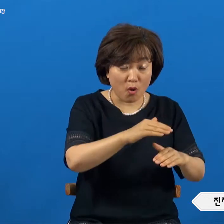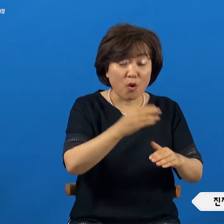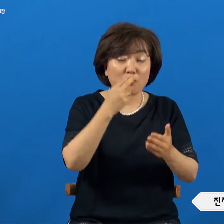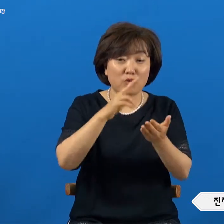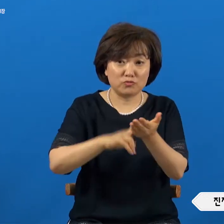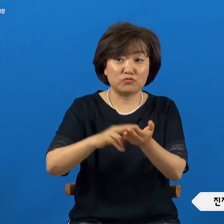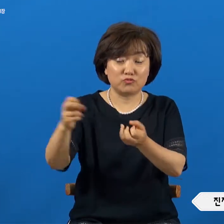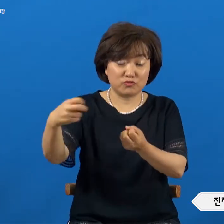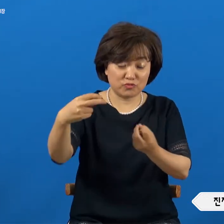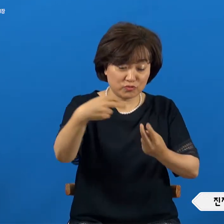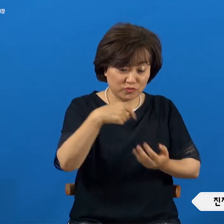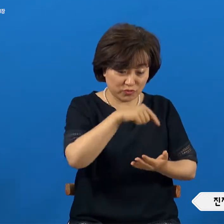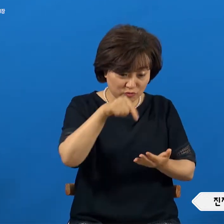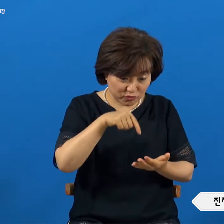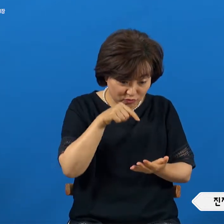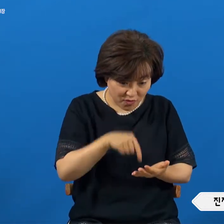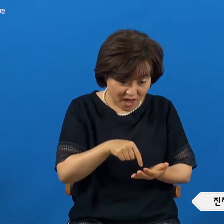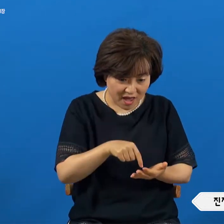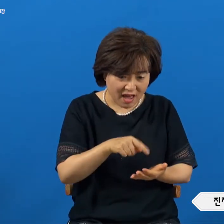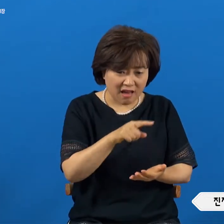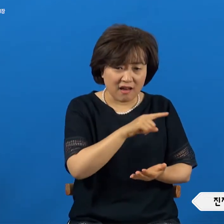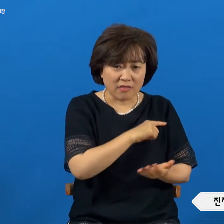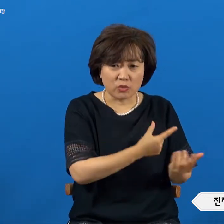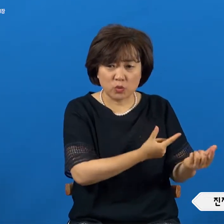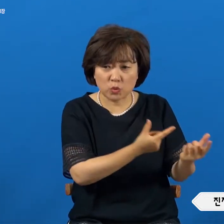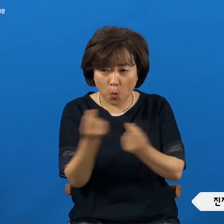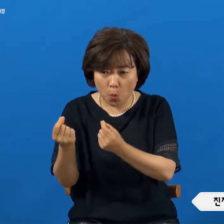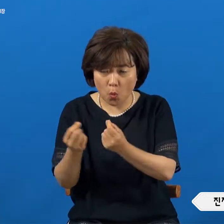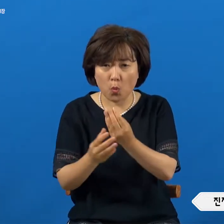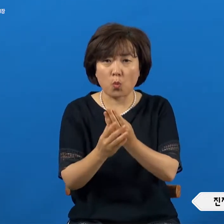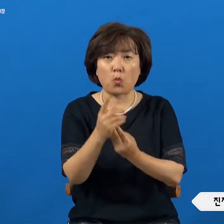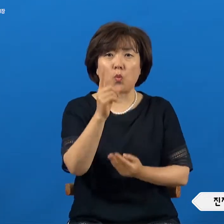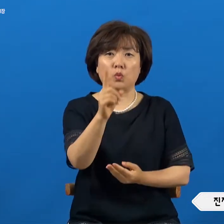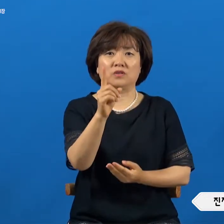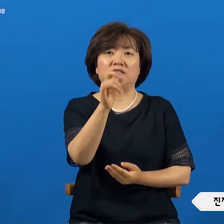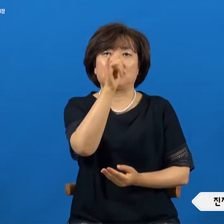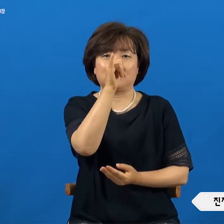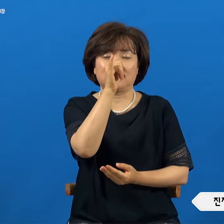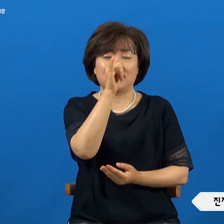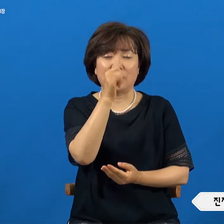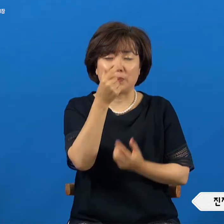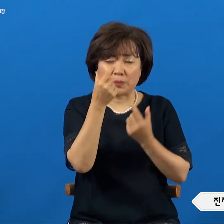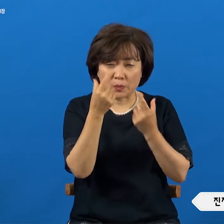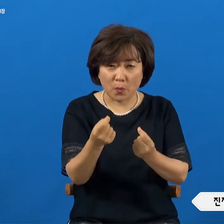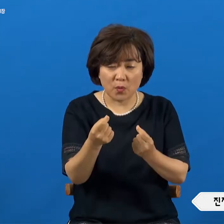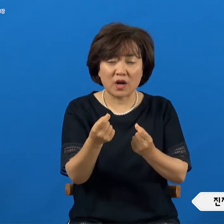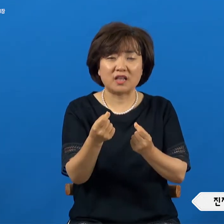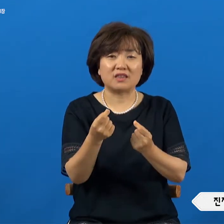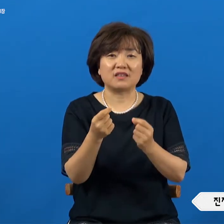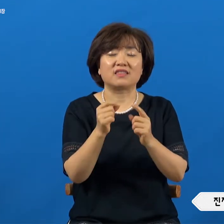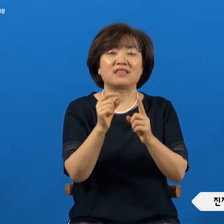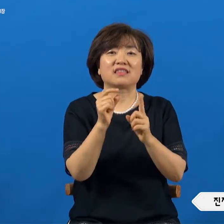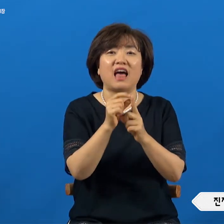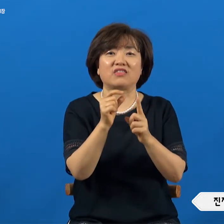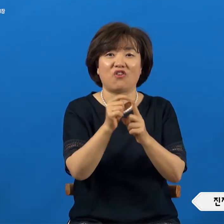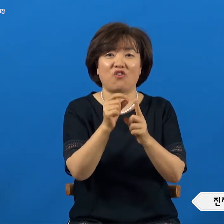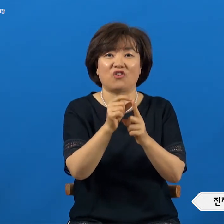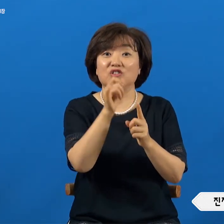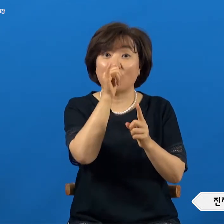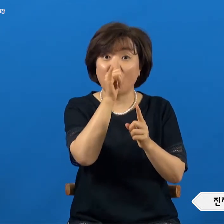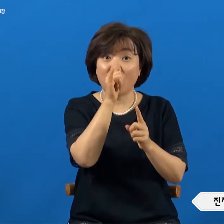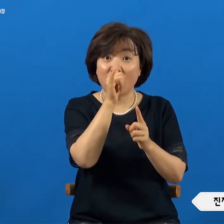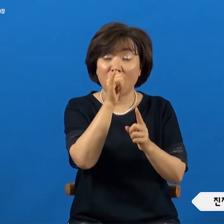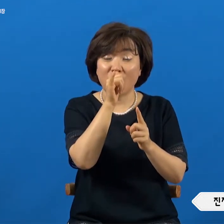그 모든 문장 가운데 답들 가운데 똑같이 들어가는 하나의 단어가